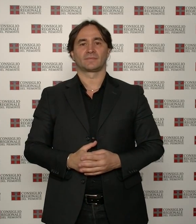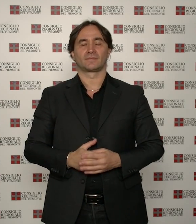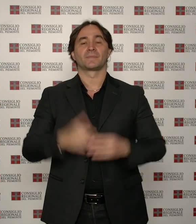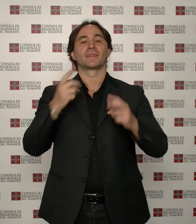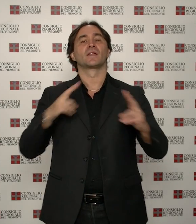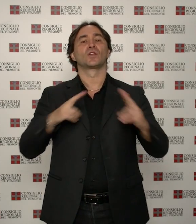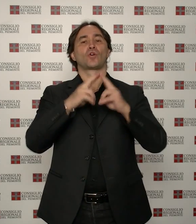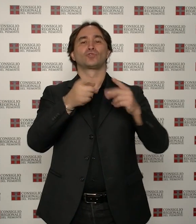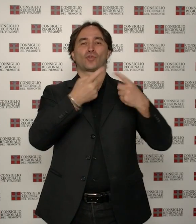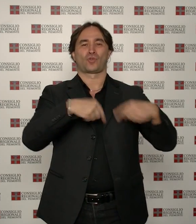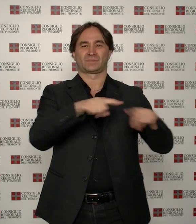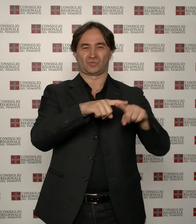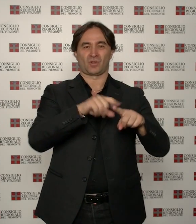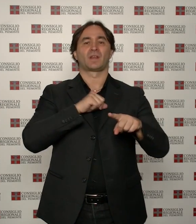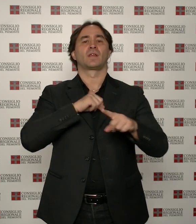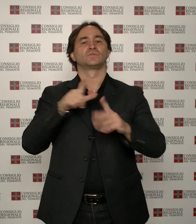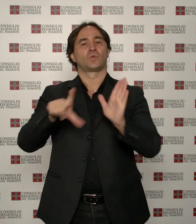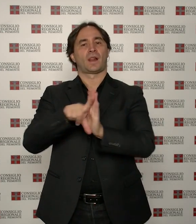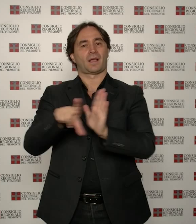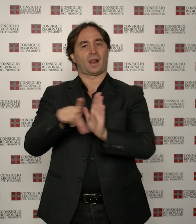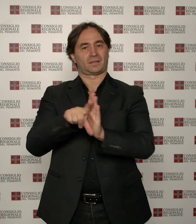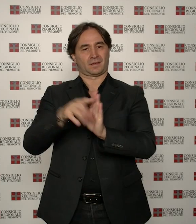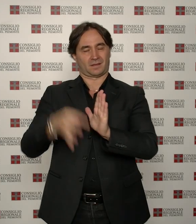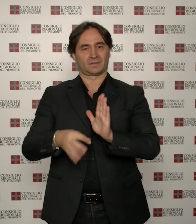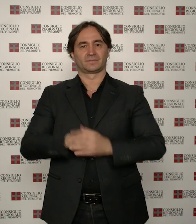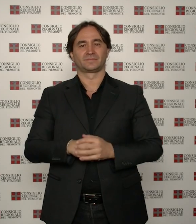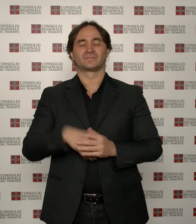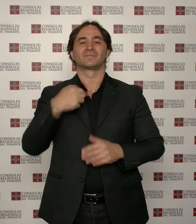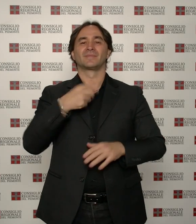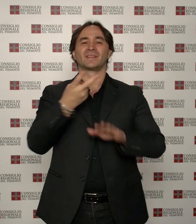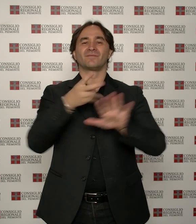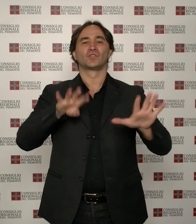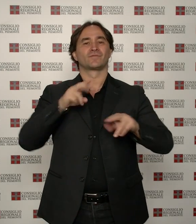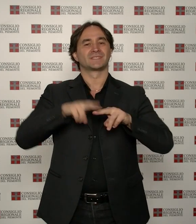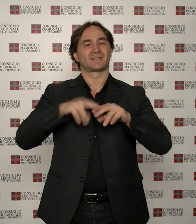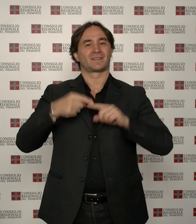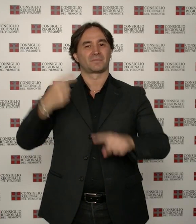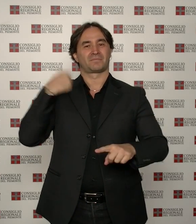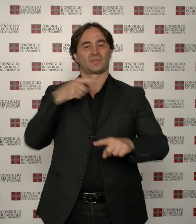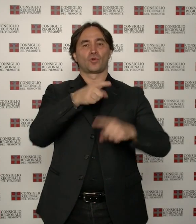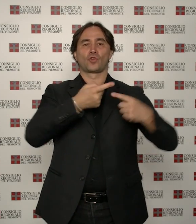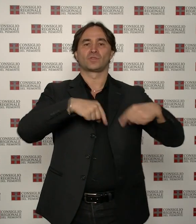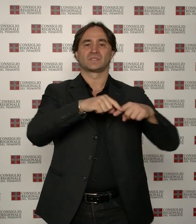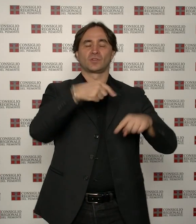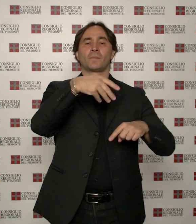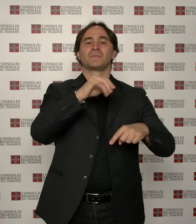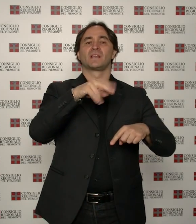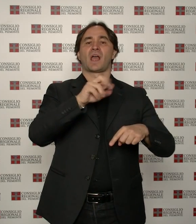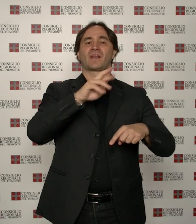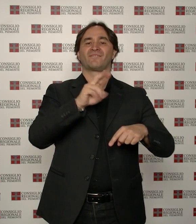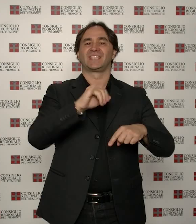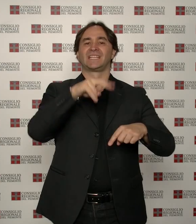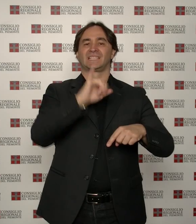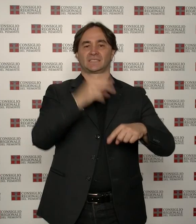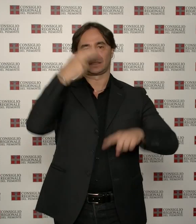Incontro commissioni legalità. In apertura della seduta del 29 settembre, il Consiglio ha commemorato Marta Minervini, consigliera